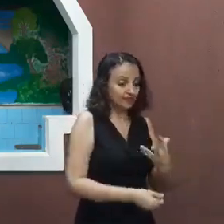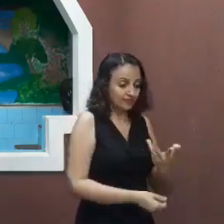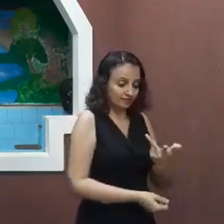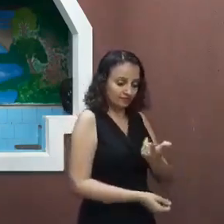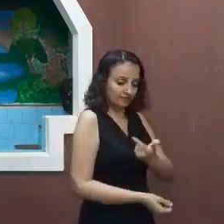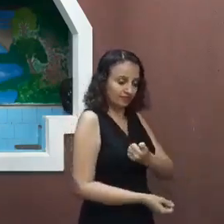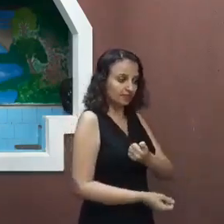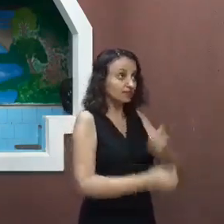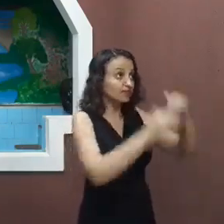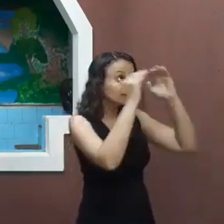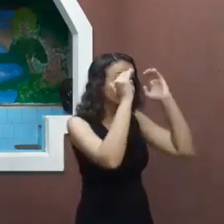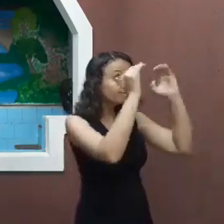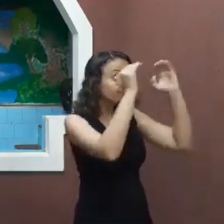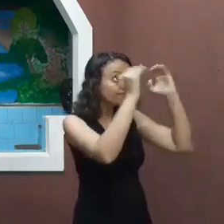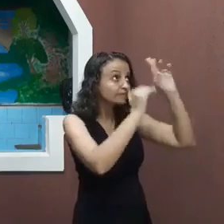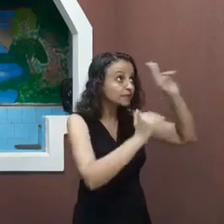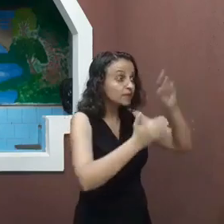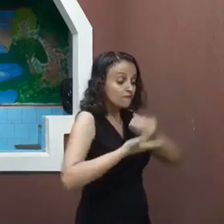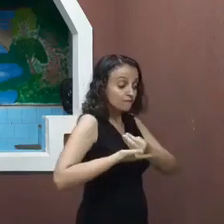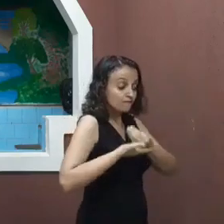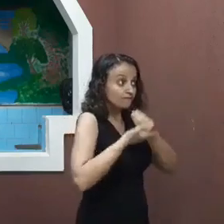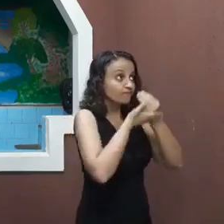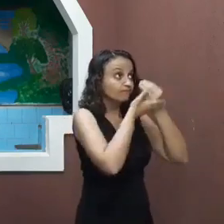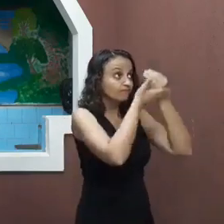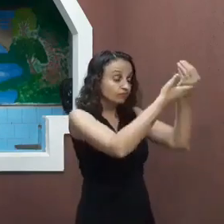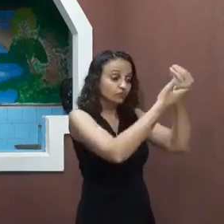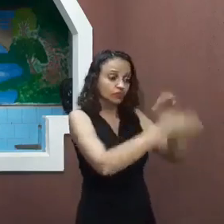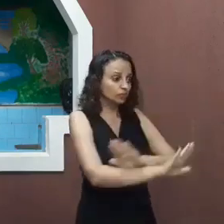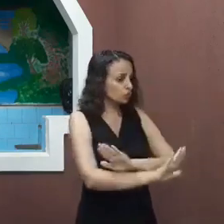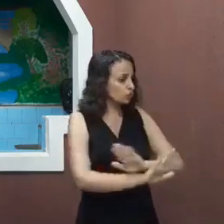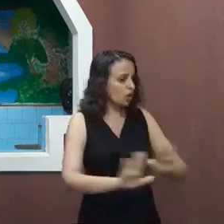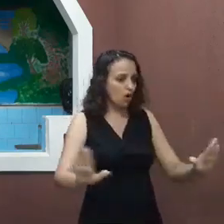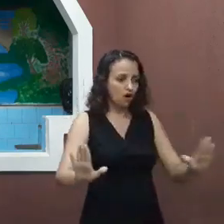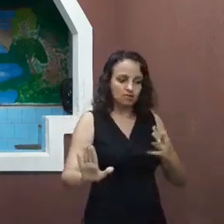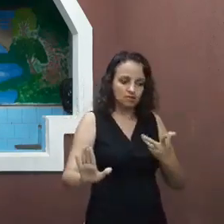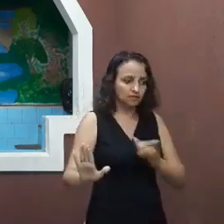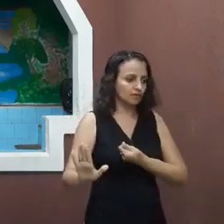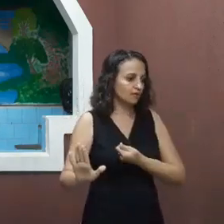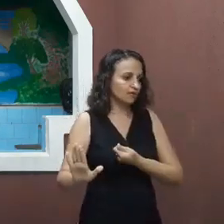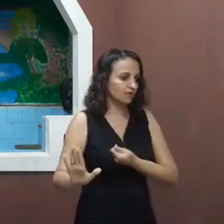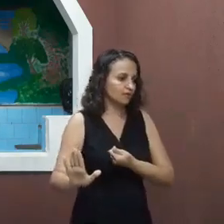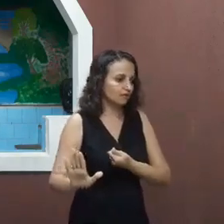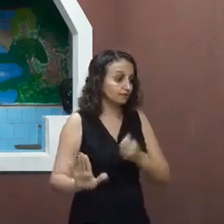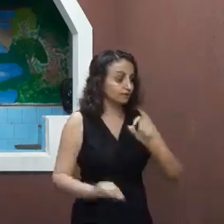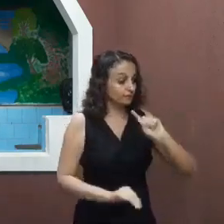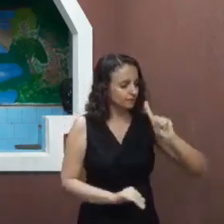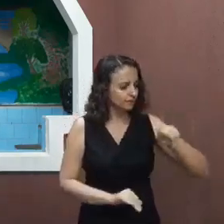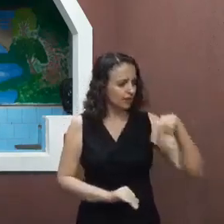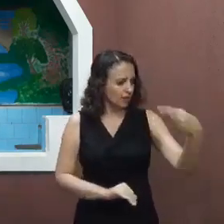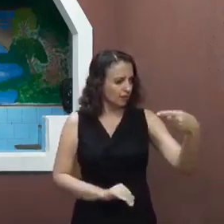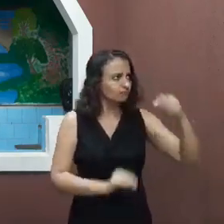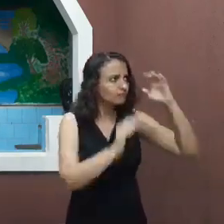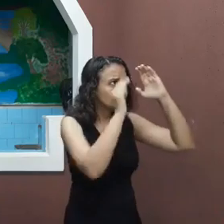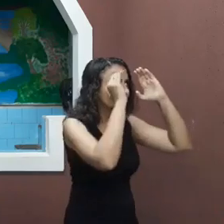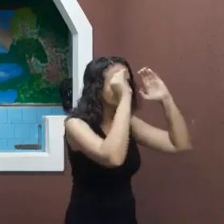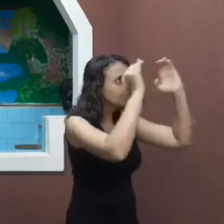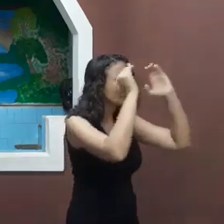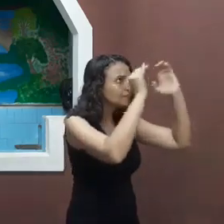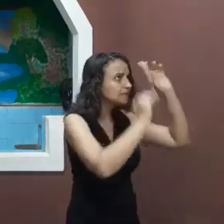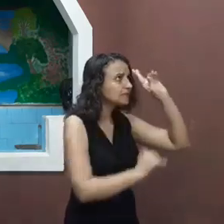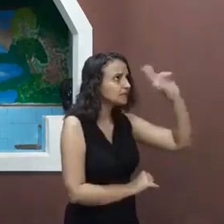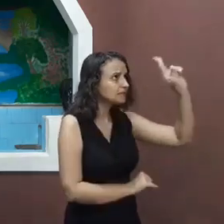salvação, obedecermos ao Senhor e entregarmos a nossa vida a Cristo Jesus. Mas depois que obedecemos ao Senhor, que entregamos a nossa vida a